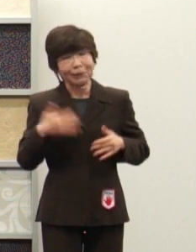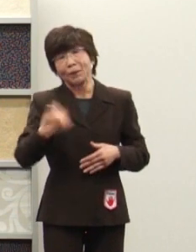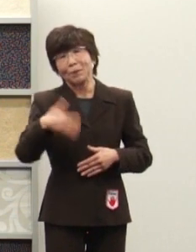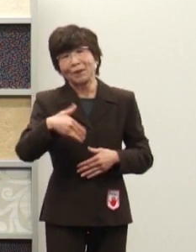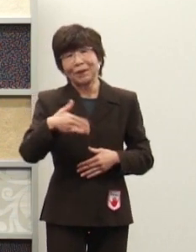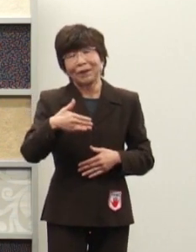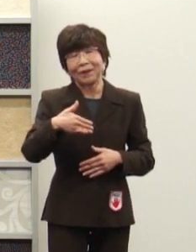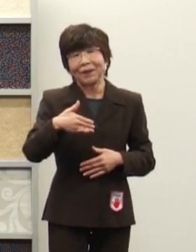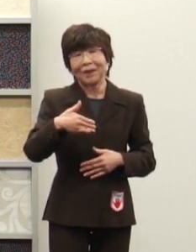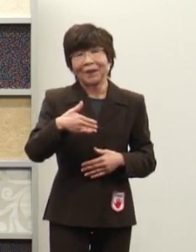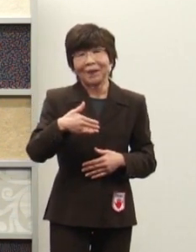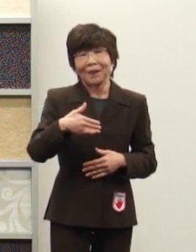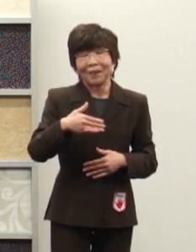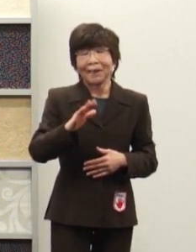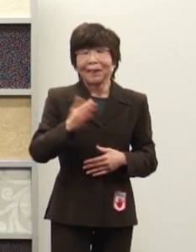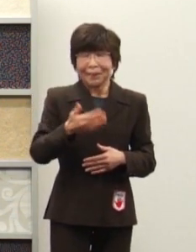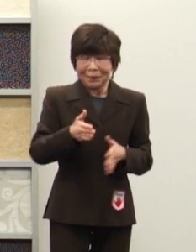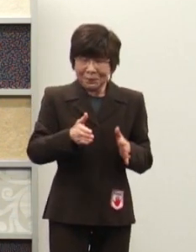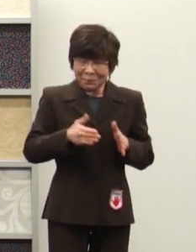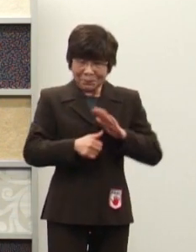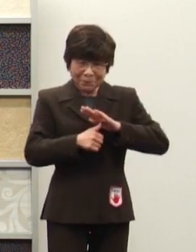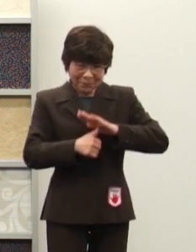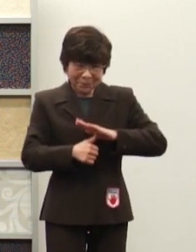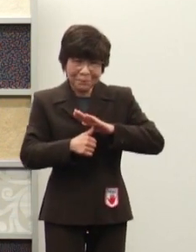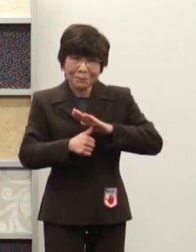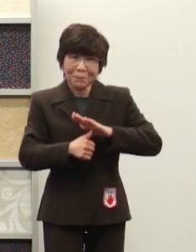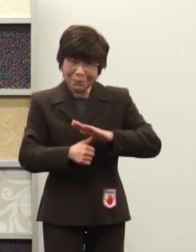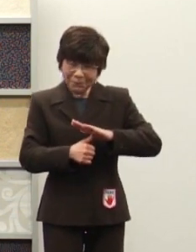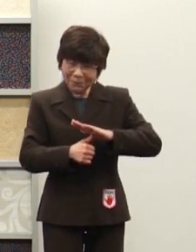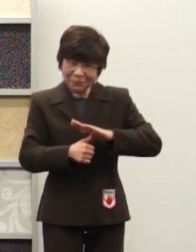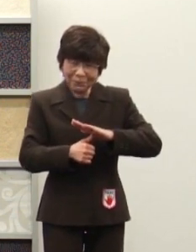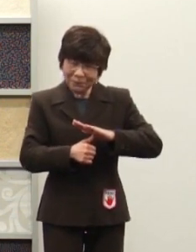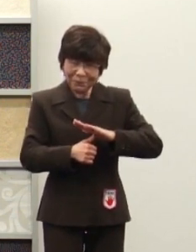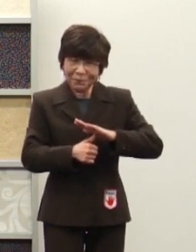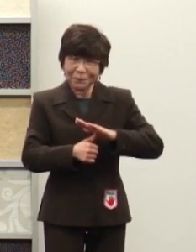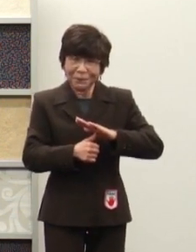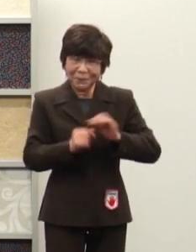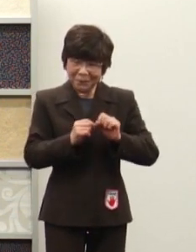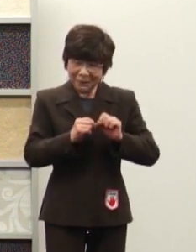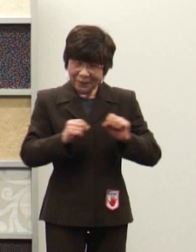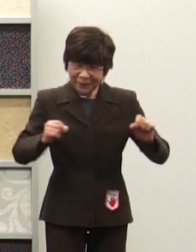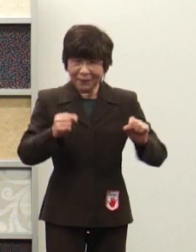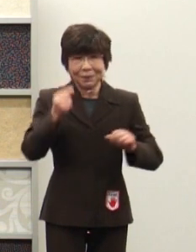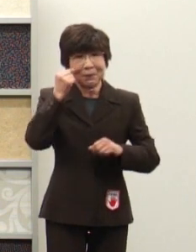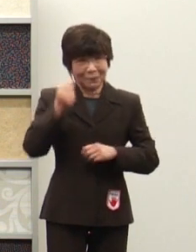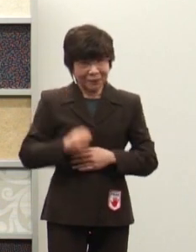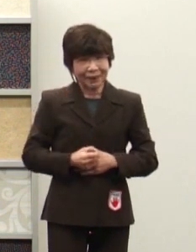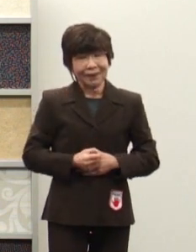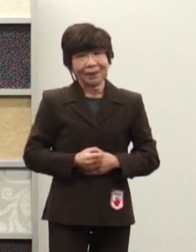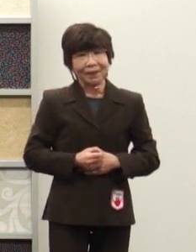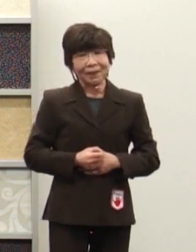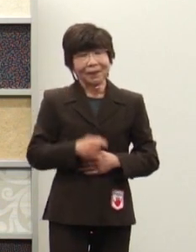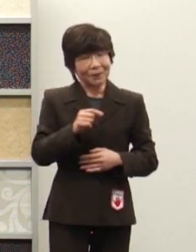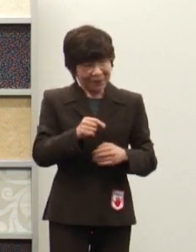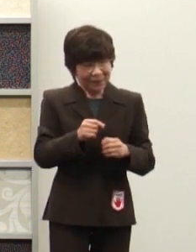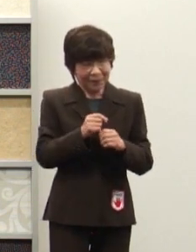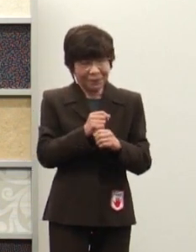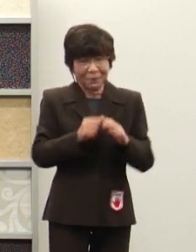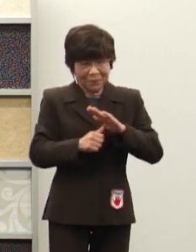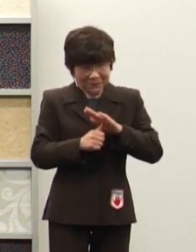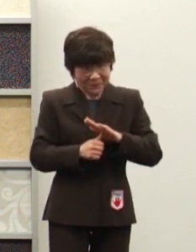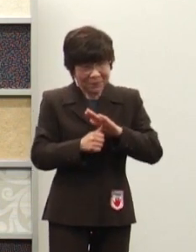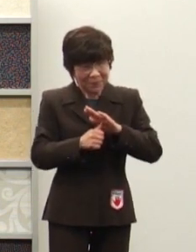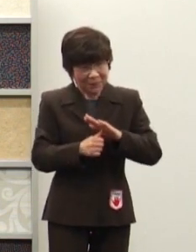縮こまっているのも限度というものがあろうかと思いますので、まあ、我々としてはですね、その一刻も早く、